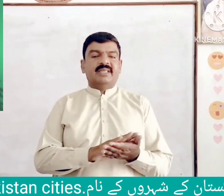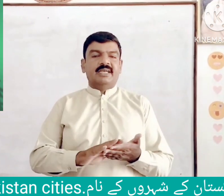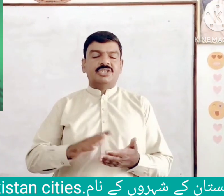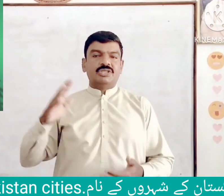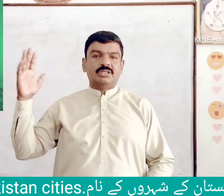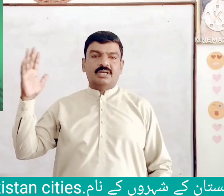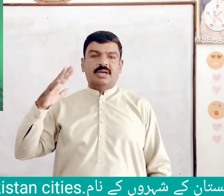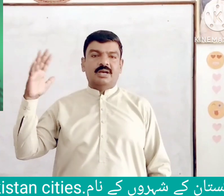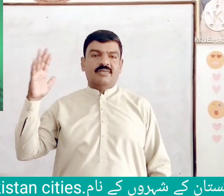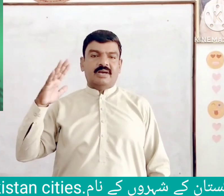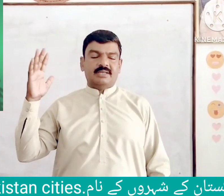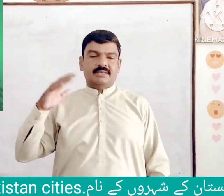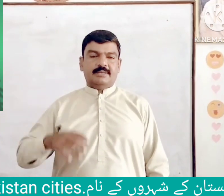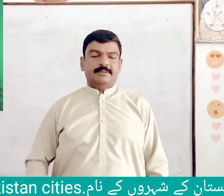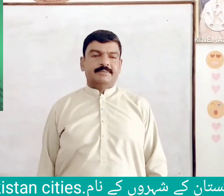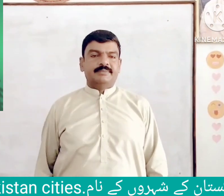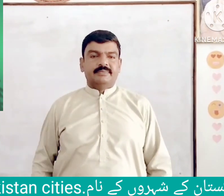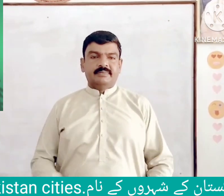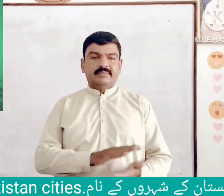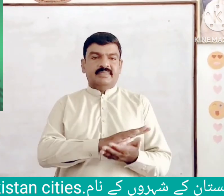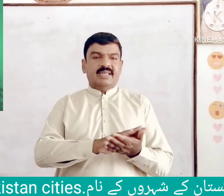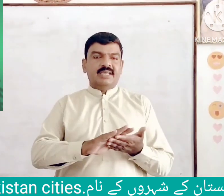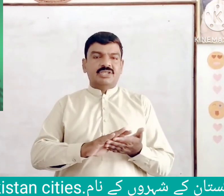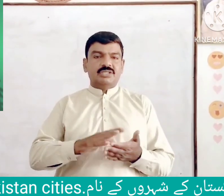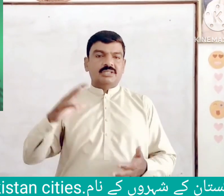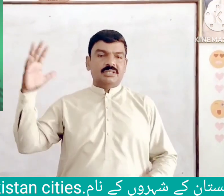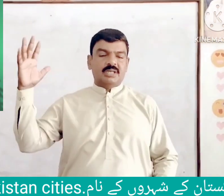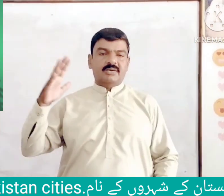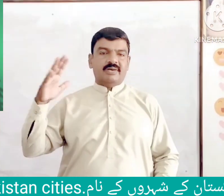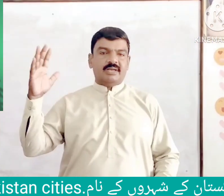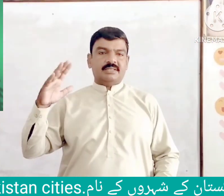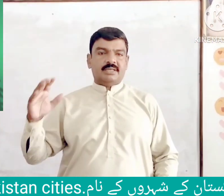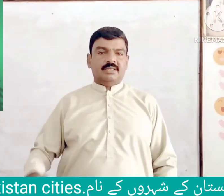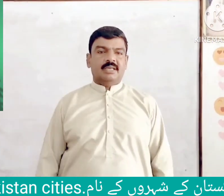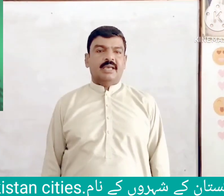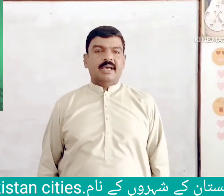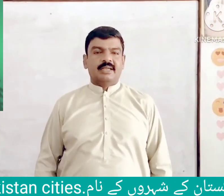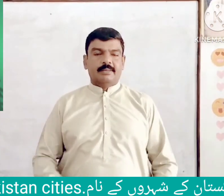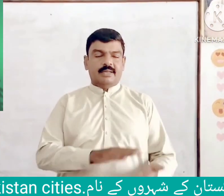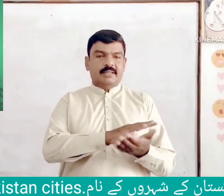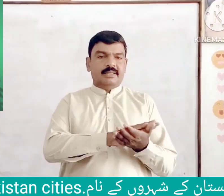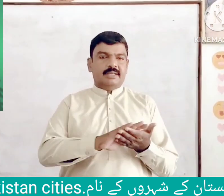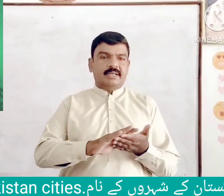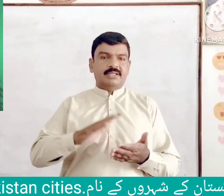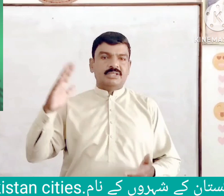हैदराबाद एच हवा का साउंड, एच हवा का साउंड, हैदराबाद एच